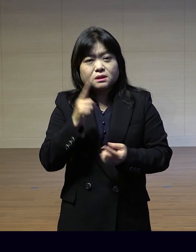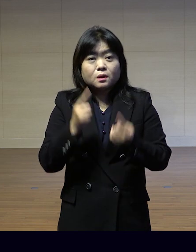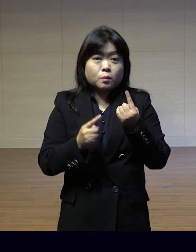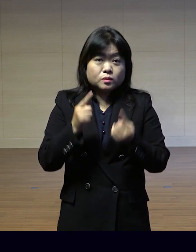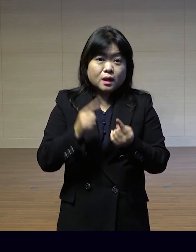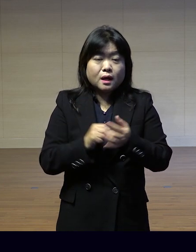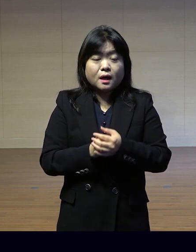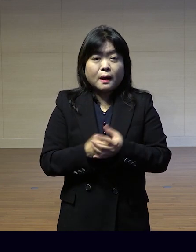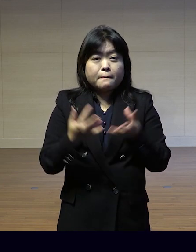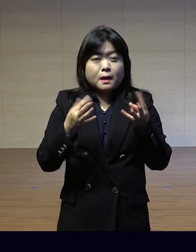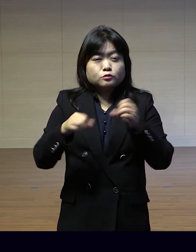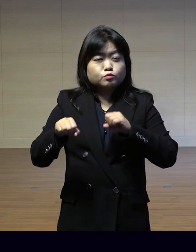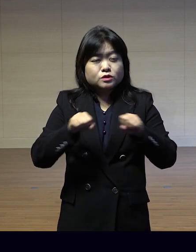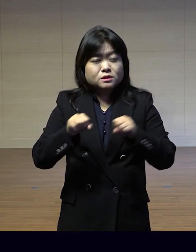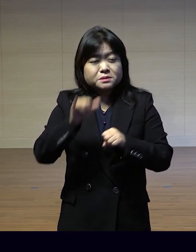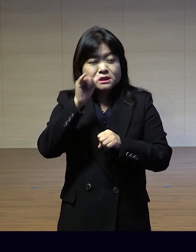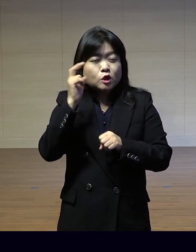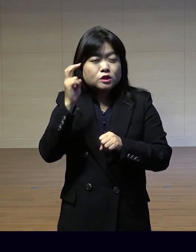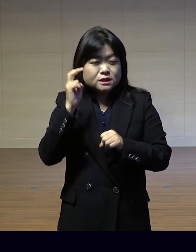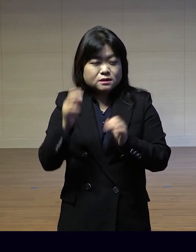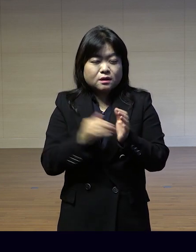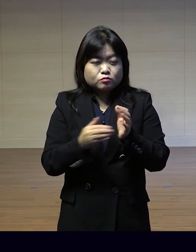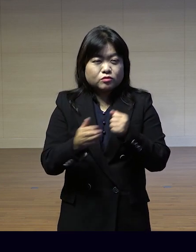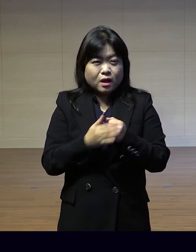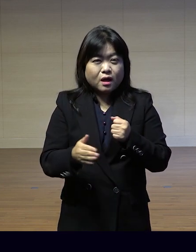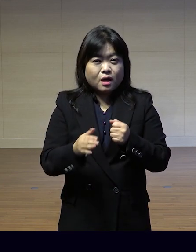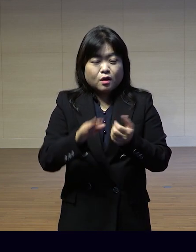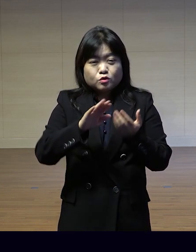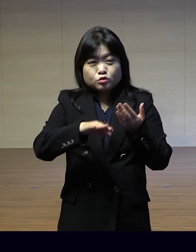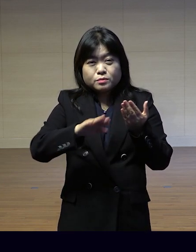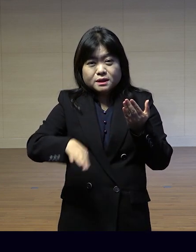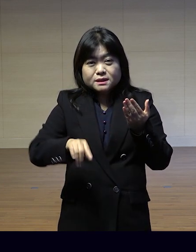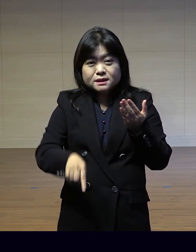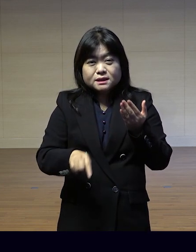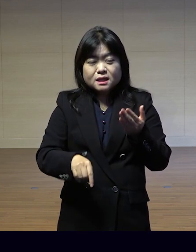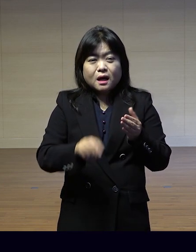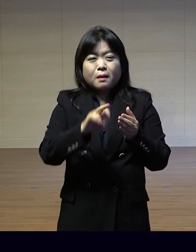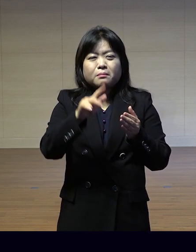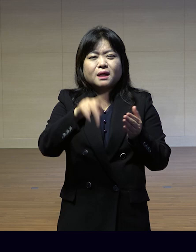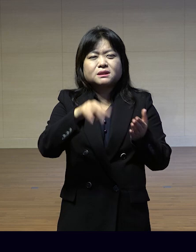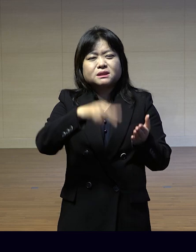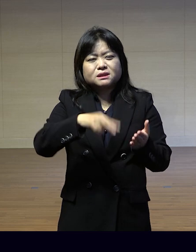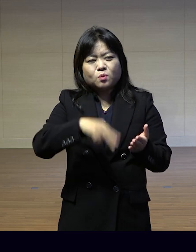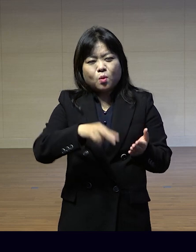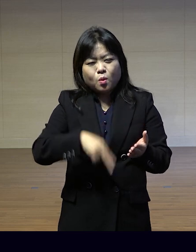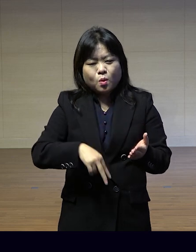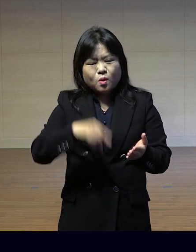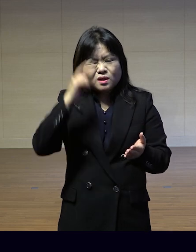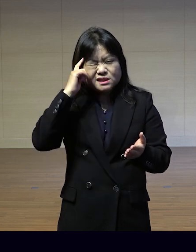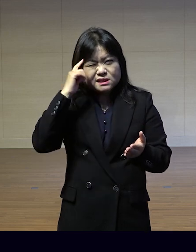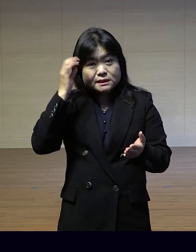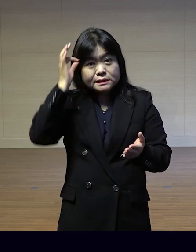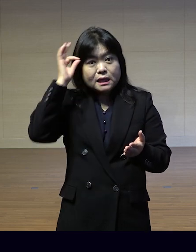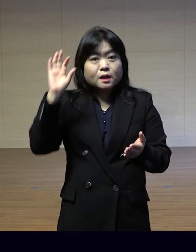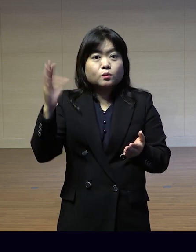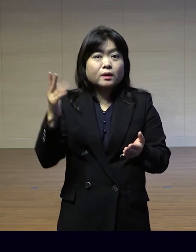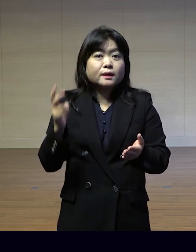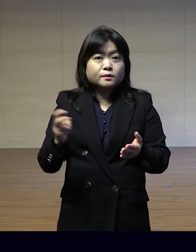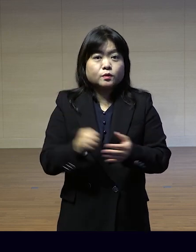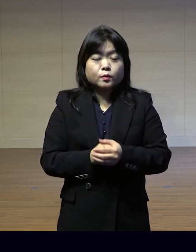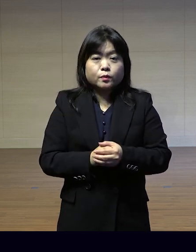상당한 움직임이 그때 있었기 때문에 우리 후배들이 읽고 이랬구나 그런 걸 인식할 수 있잖아요. 그렇지?